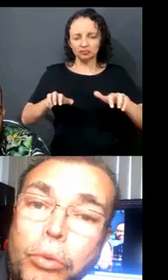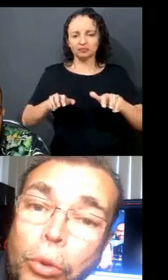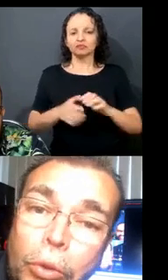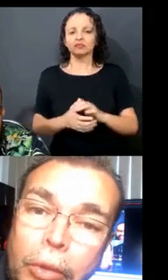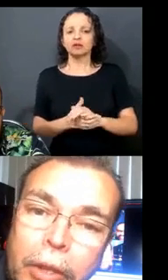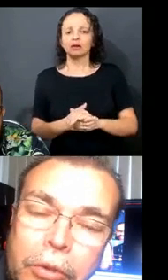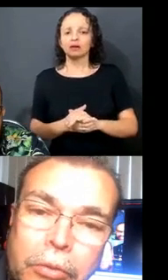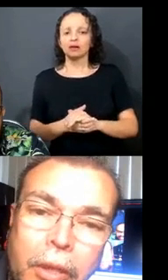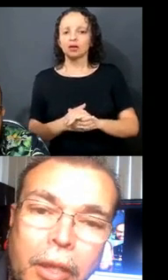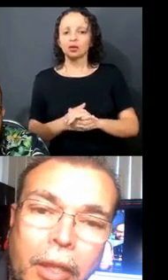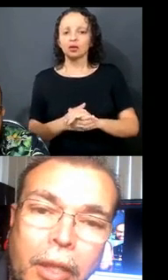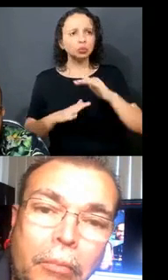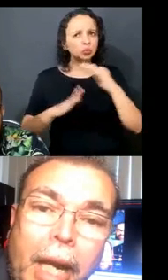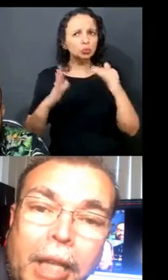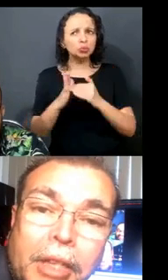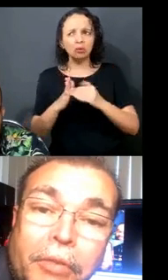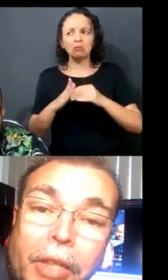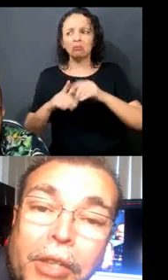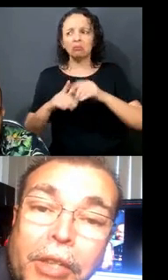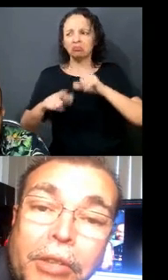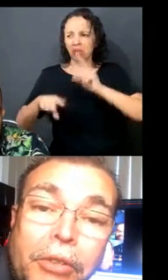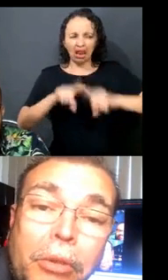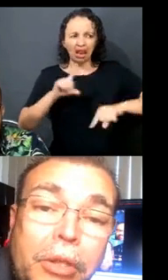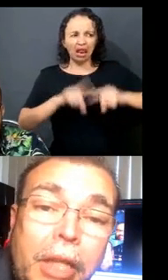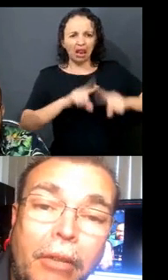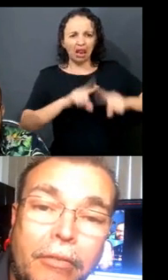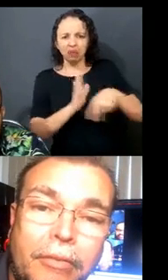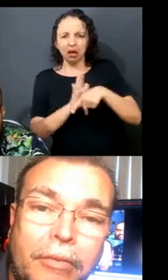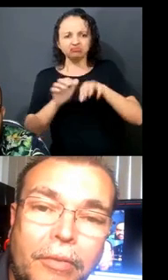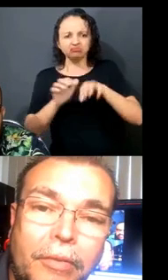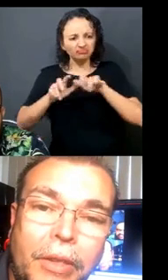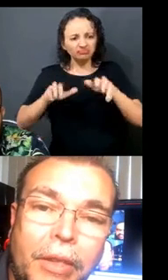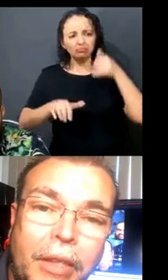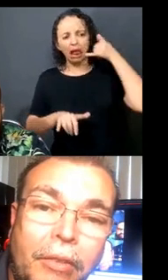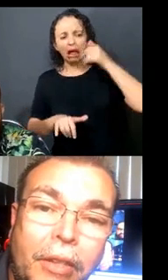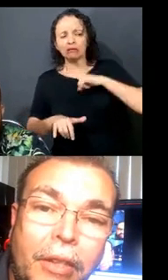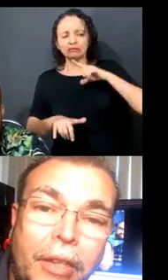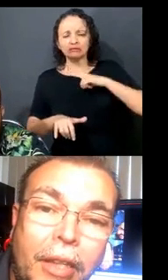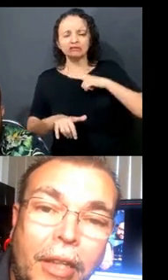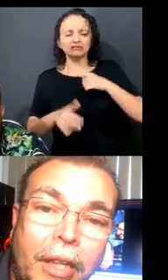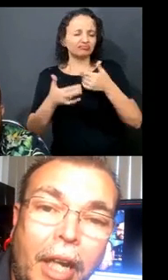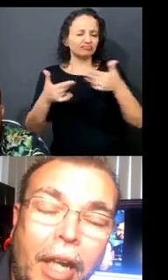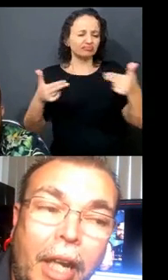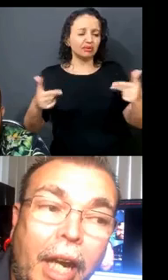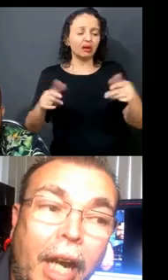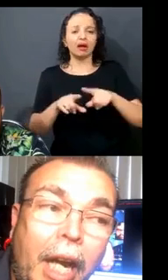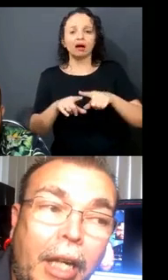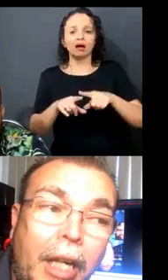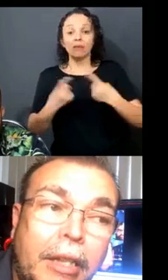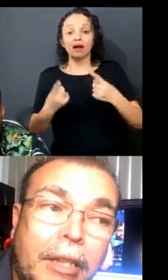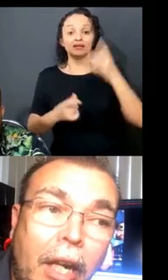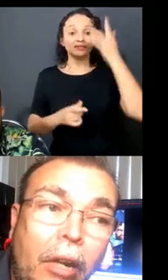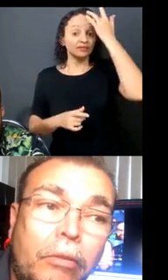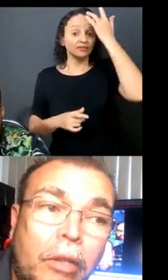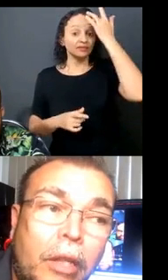mundo tem tudo isso, mas às vezes não sabe usar. Entendeu?